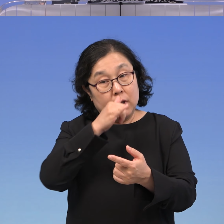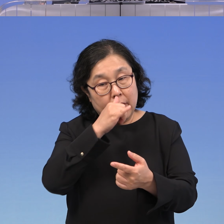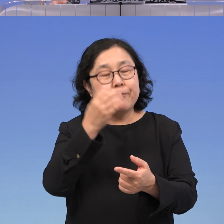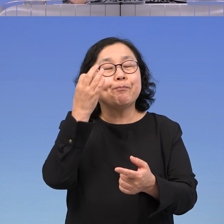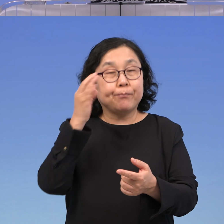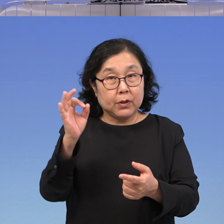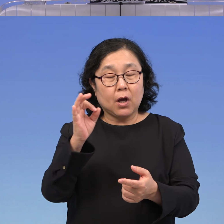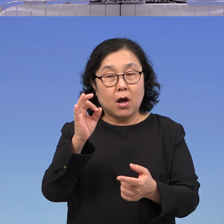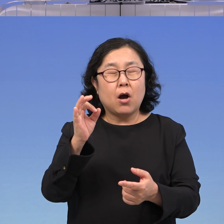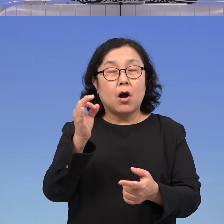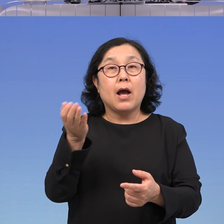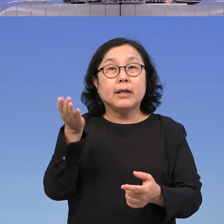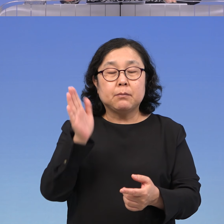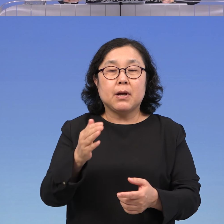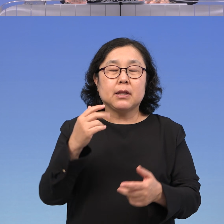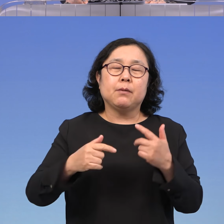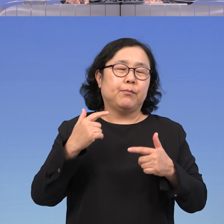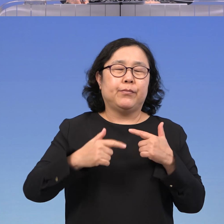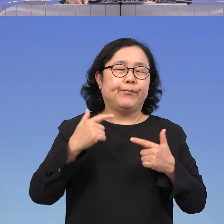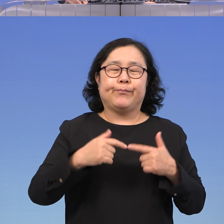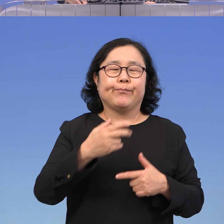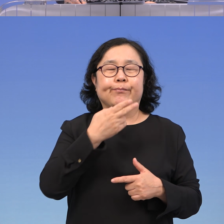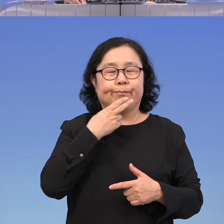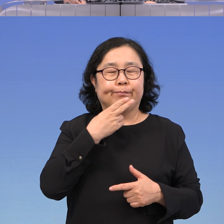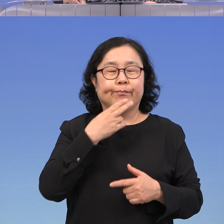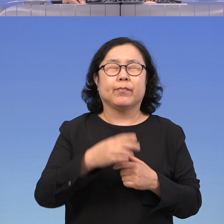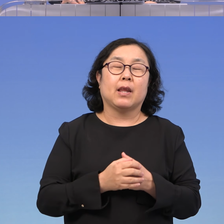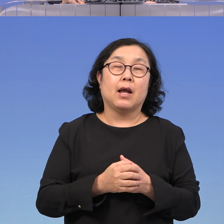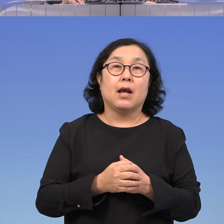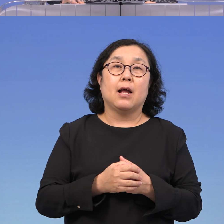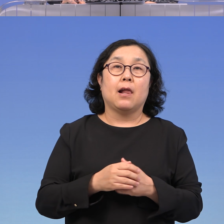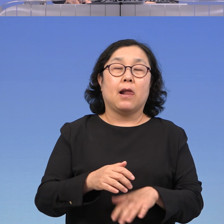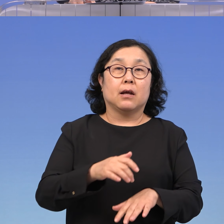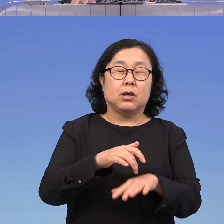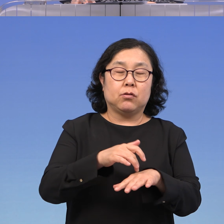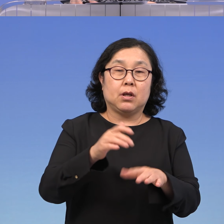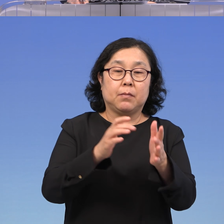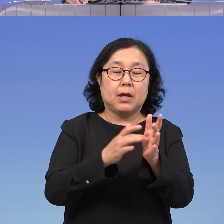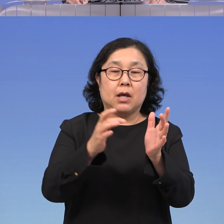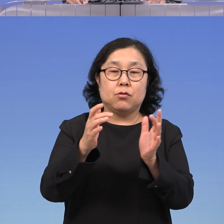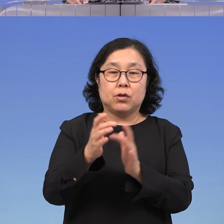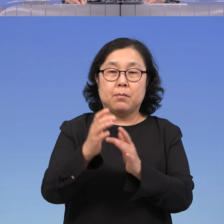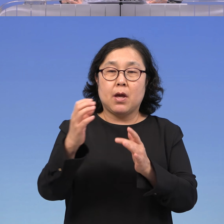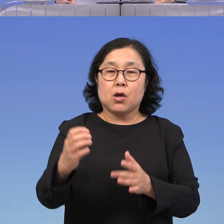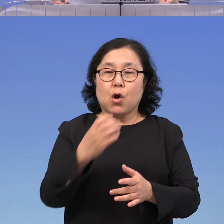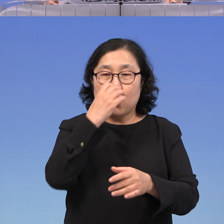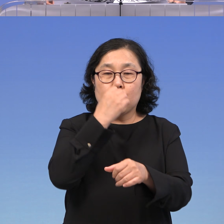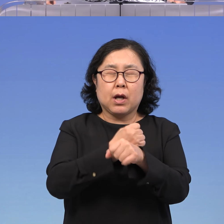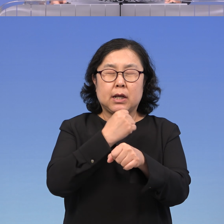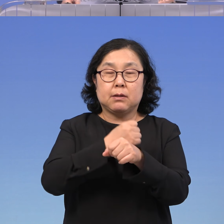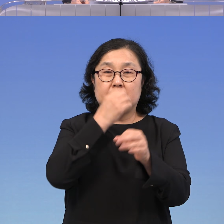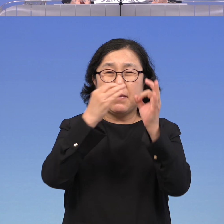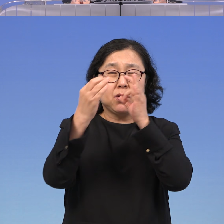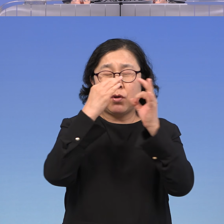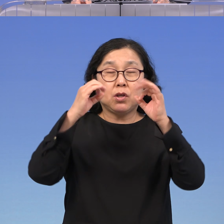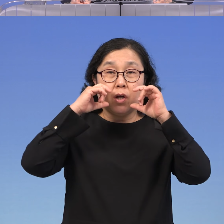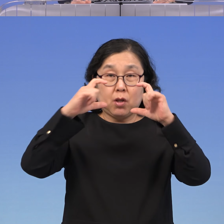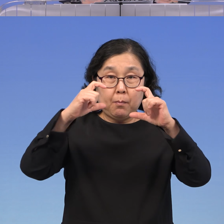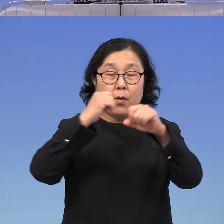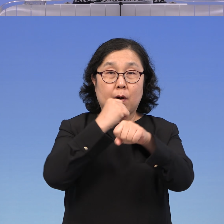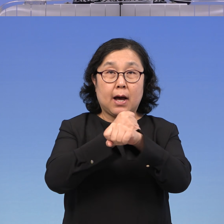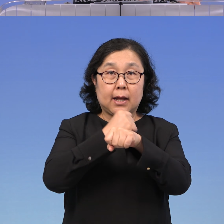치 식을 기뻐하지 않으셨다 는 사실일 아 그렇게 막 귀신이 예수 그리스도의 그 루카 심을 소리쳐 선포